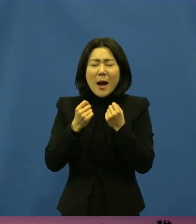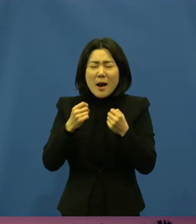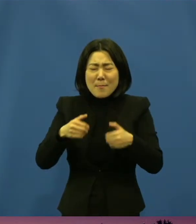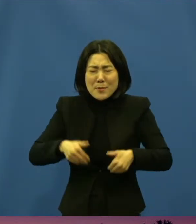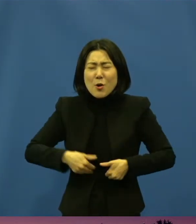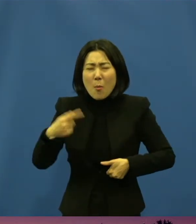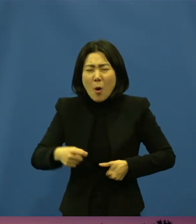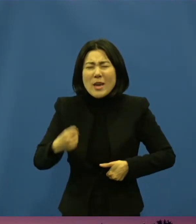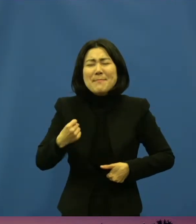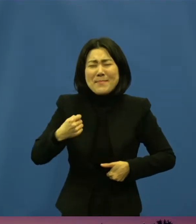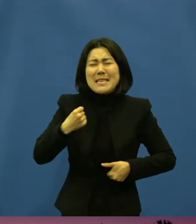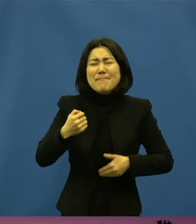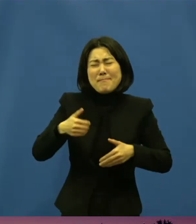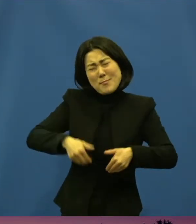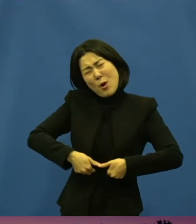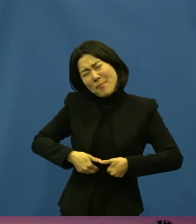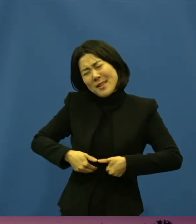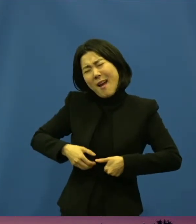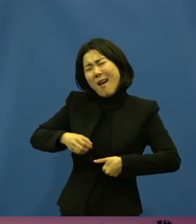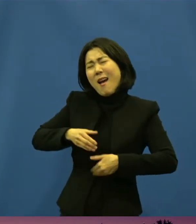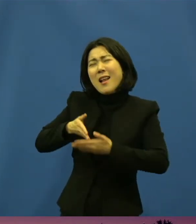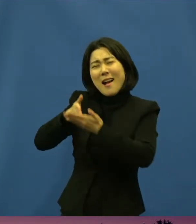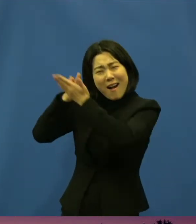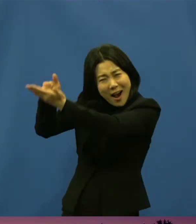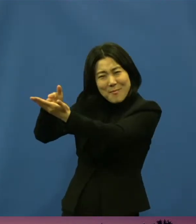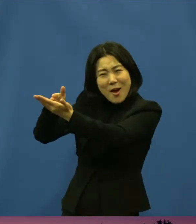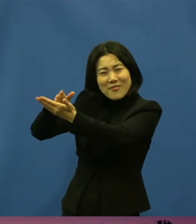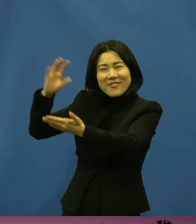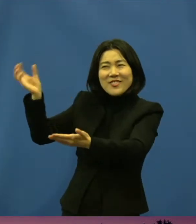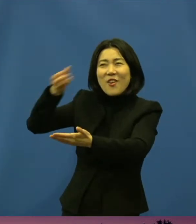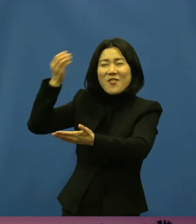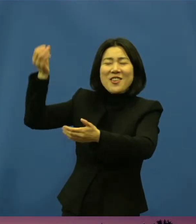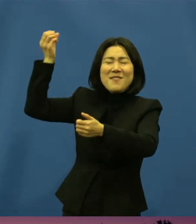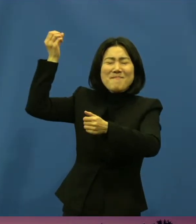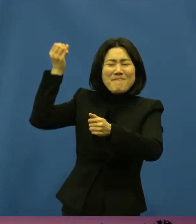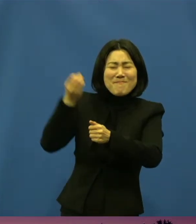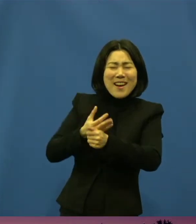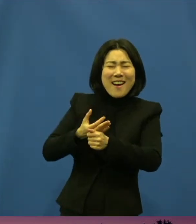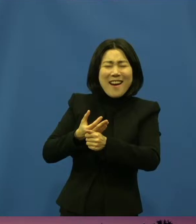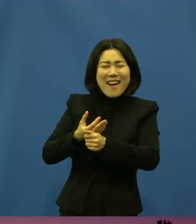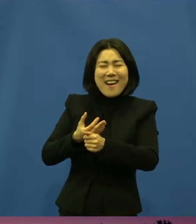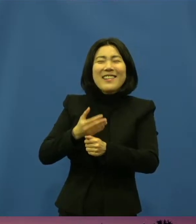또 기도하시고 그러면 놀라운 역사가 있을 줄로 믿습니다.